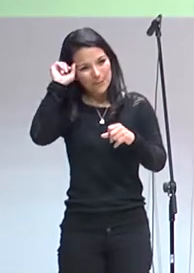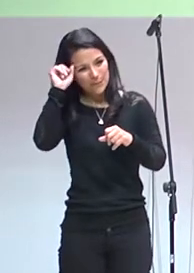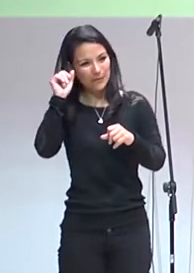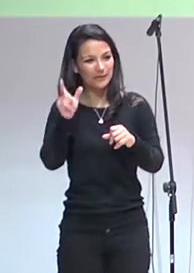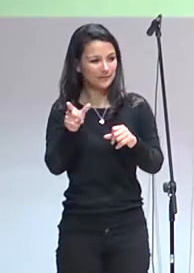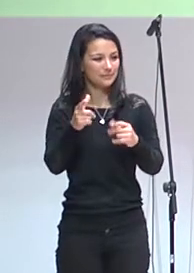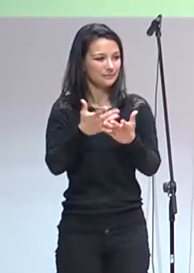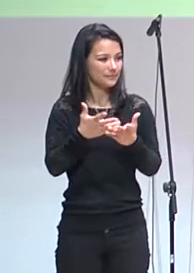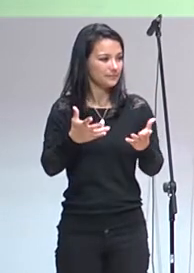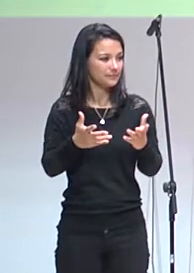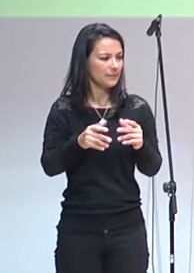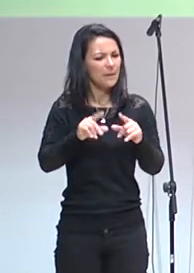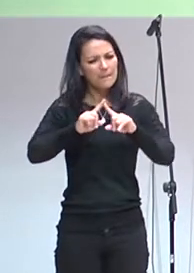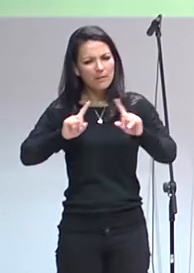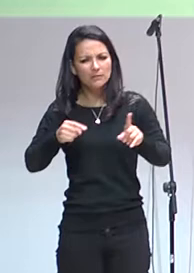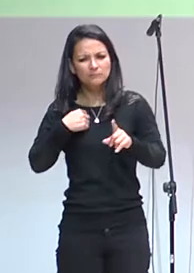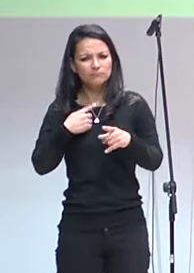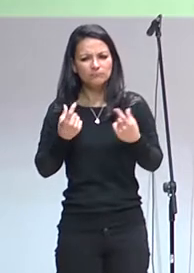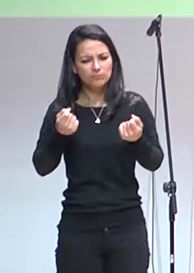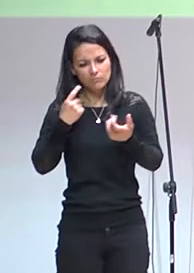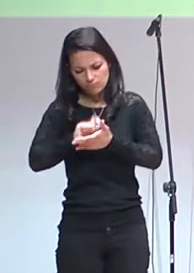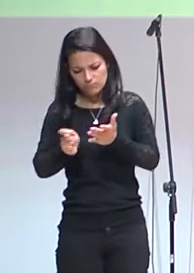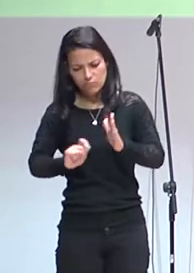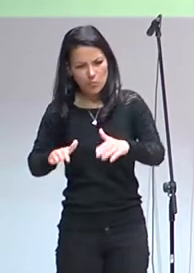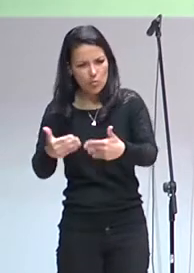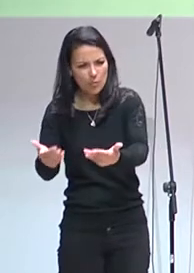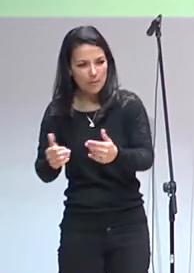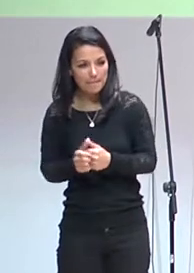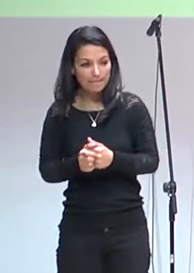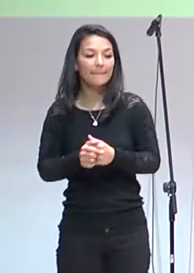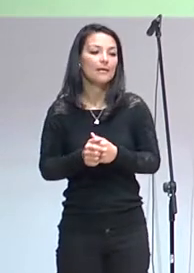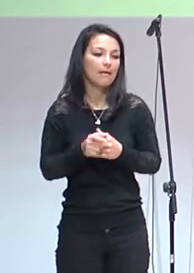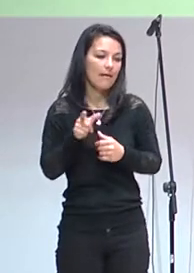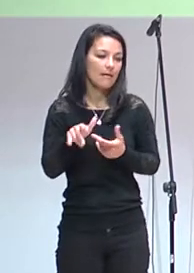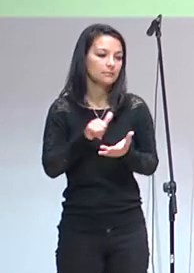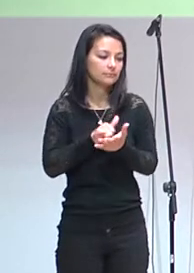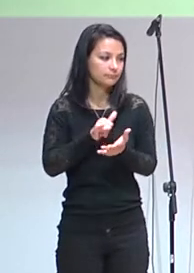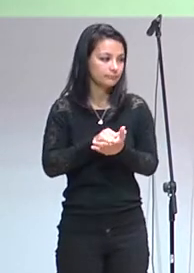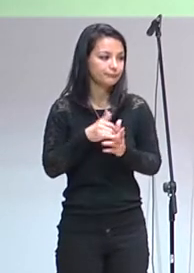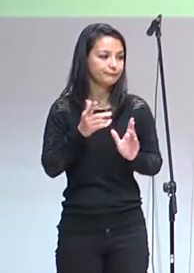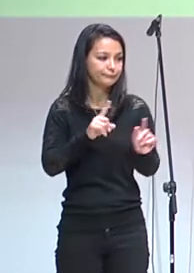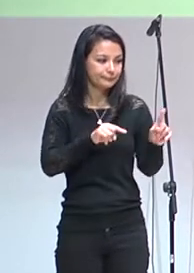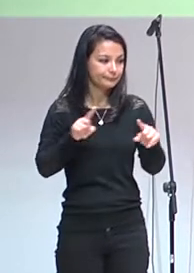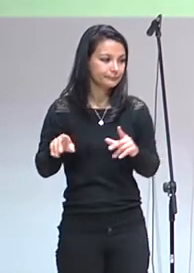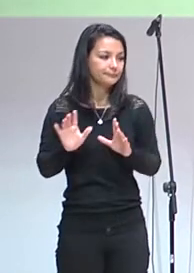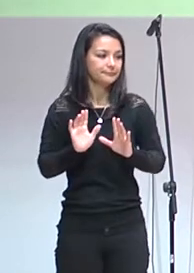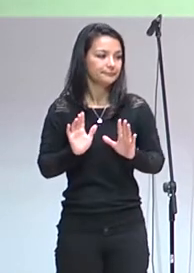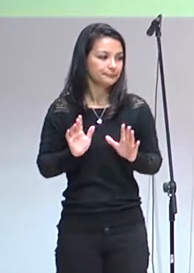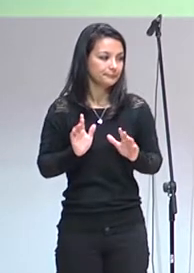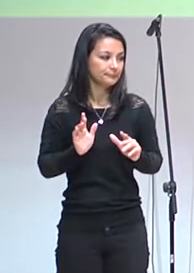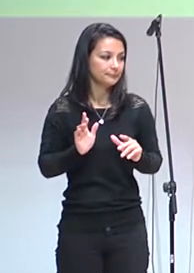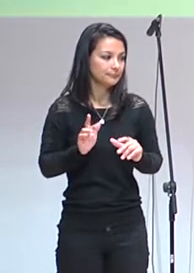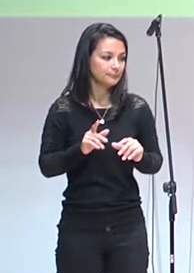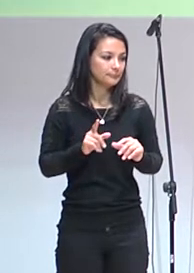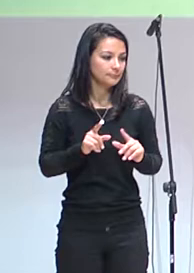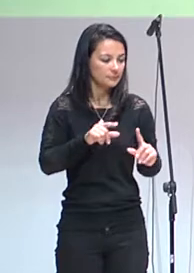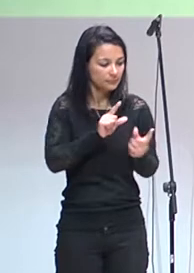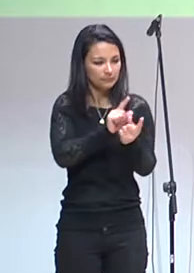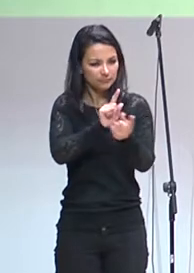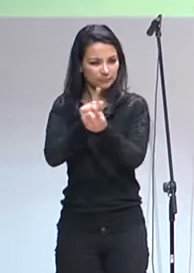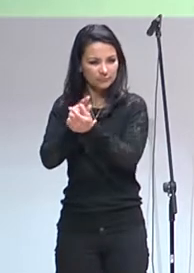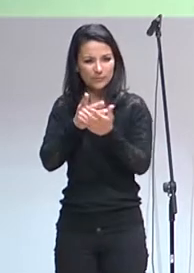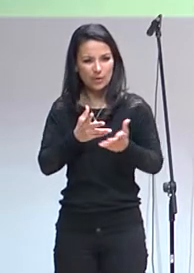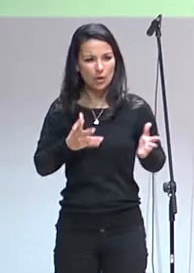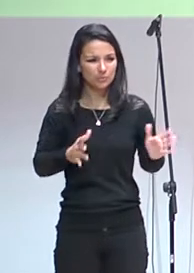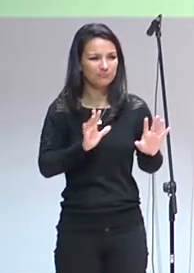escribir. Pero ¿cómo se escribe eso? Entonces tuvimos que acudir, ¿no? Sí, a una serie de herramientas, de